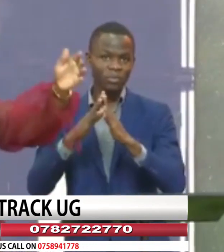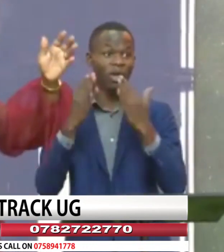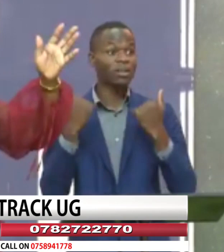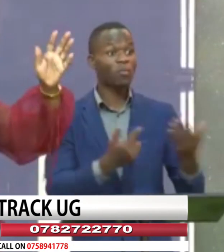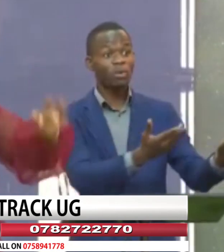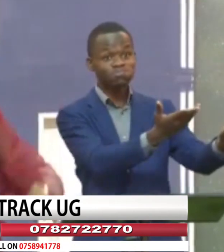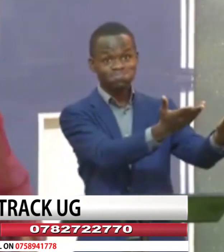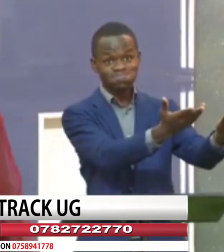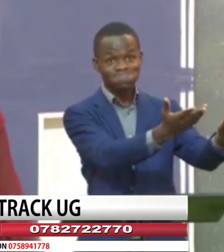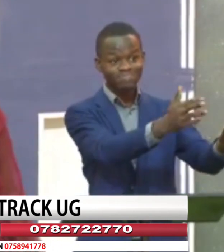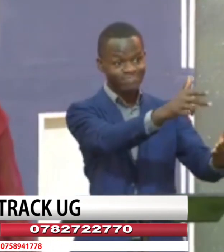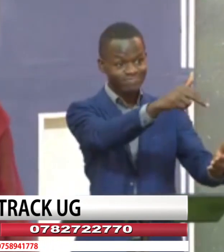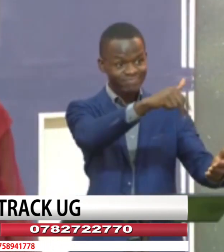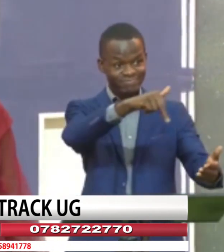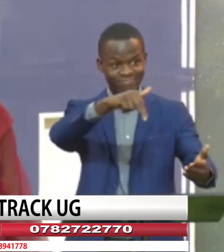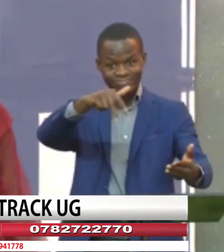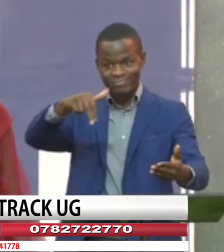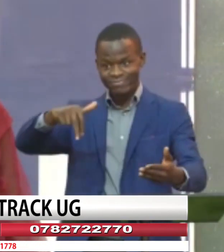aze uyo